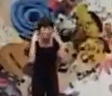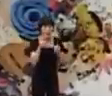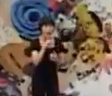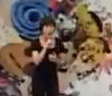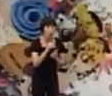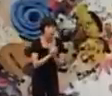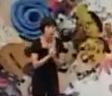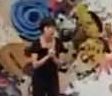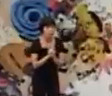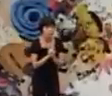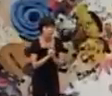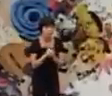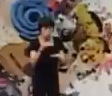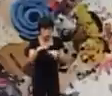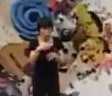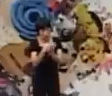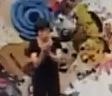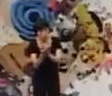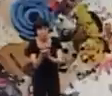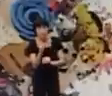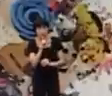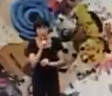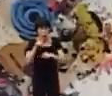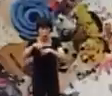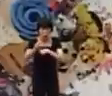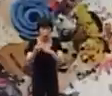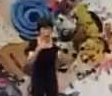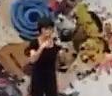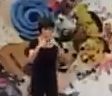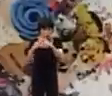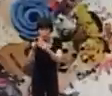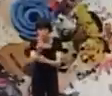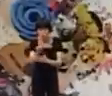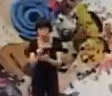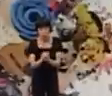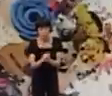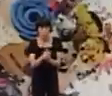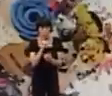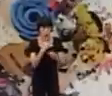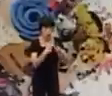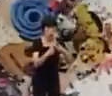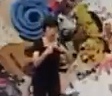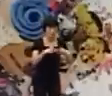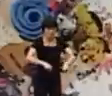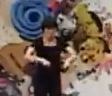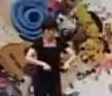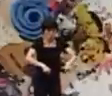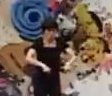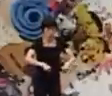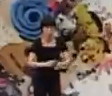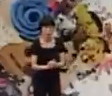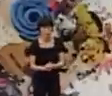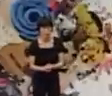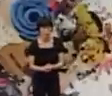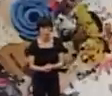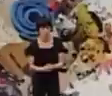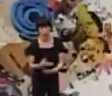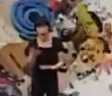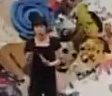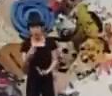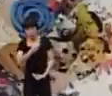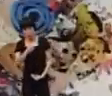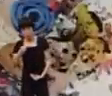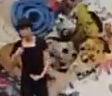啦，冇錯。嗱，除咗動物咧，仲有唔同種類嘅人嘅喎。啊，有啲係工人，有啲咧係醫